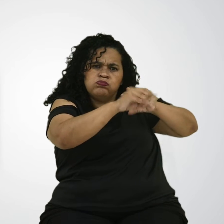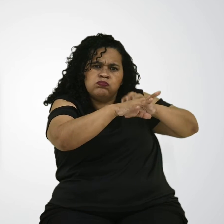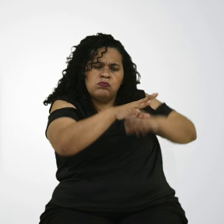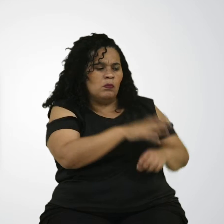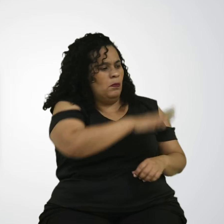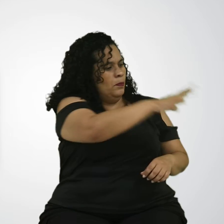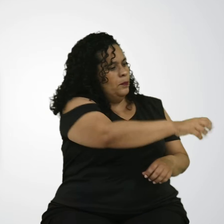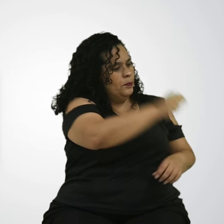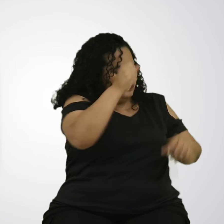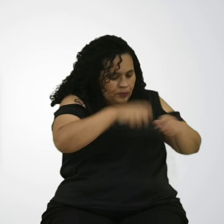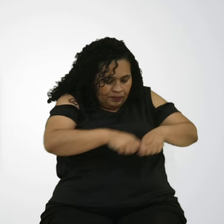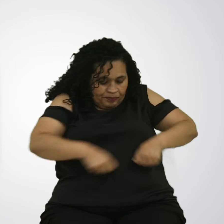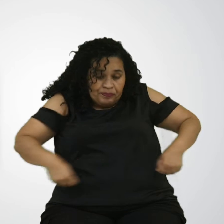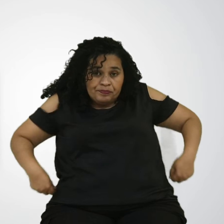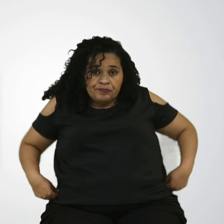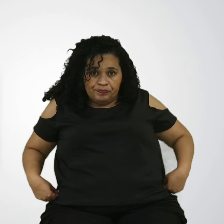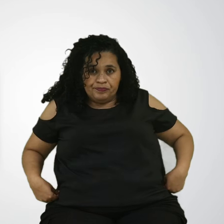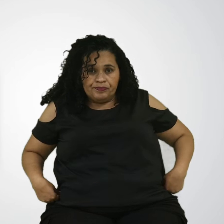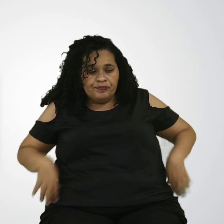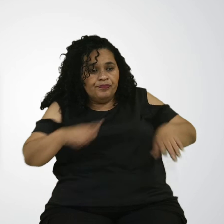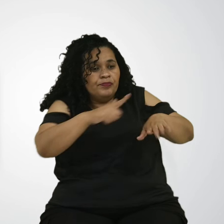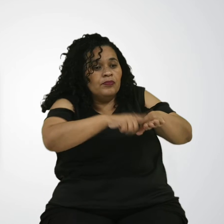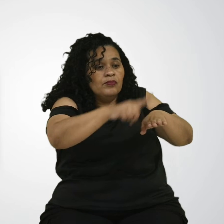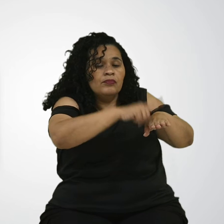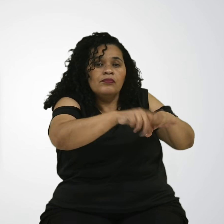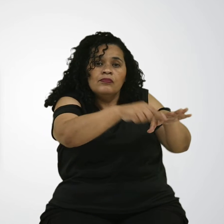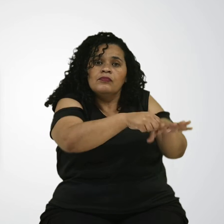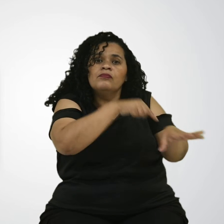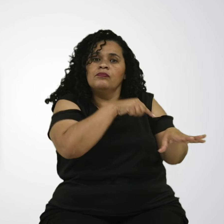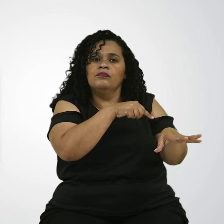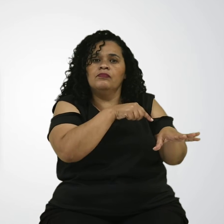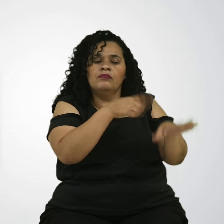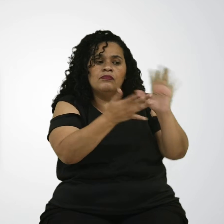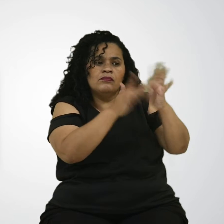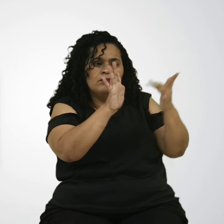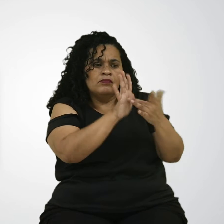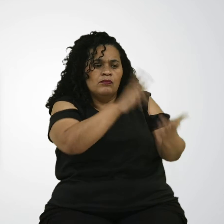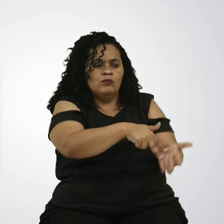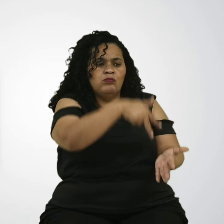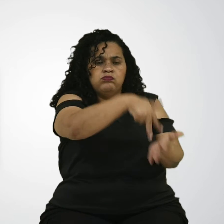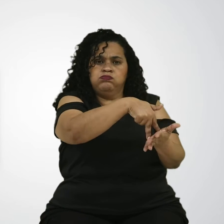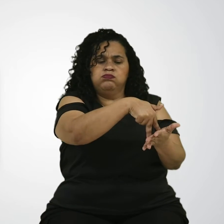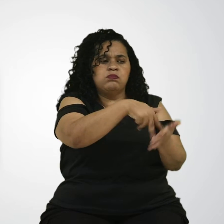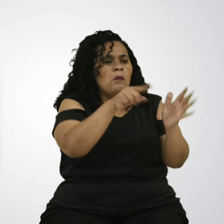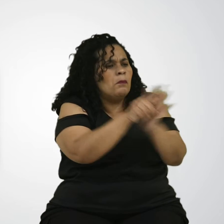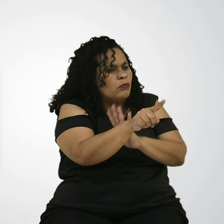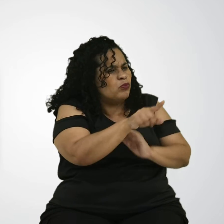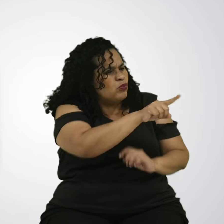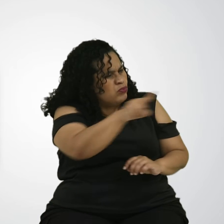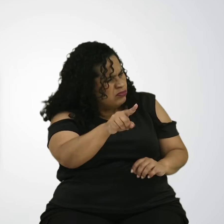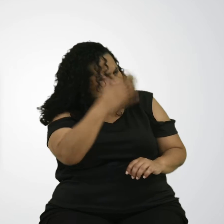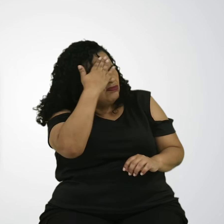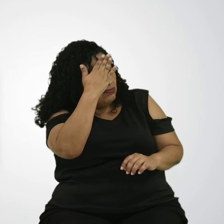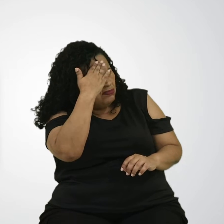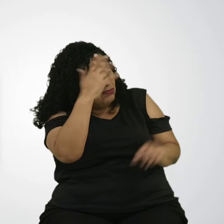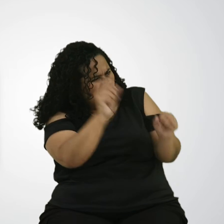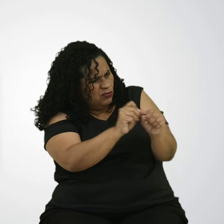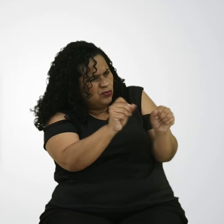bacia, lava os pés dos discípulos, e o texto diz que ele, levantando-se depois, ele diz: vocês entenderam o que eu